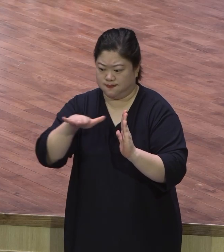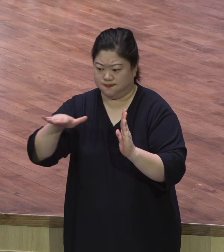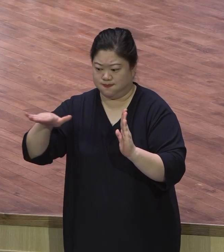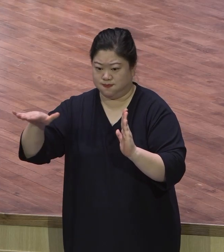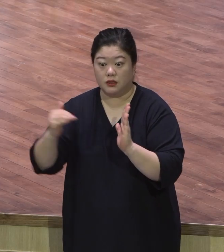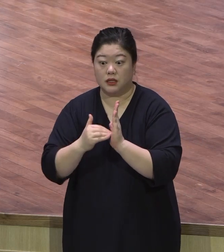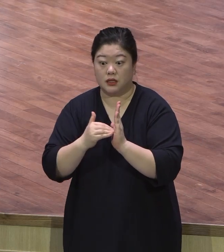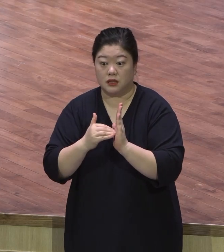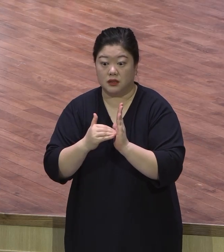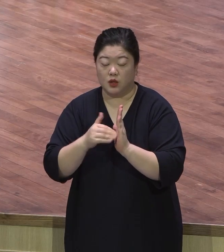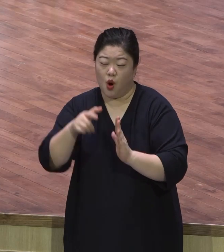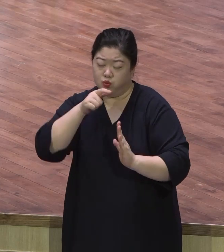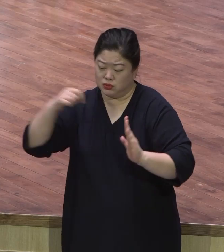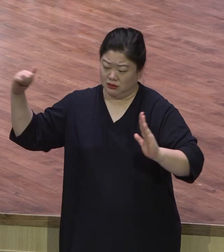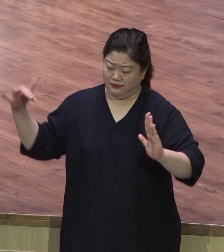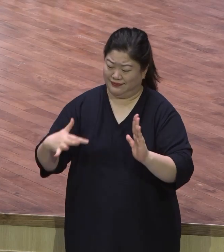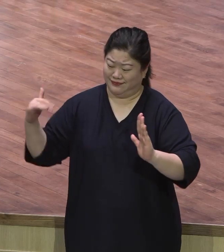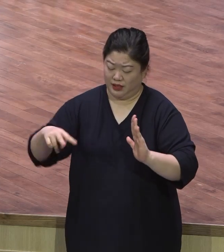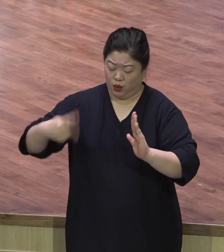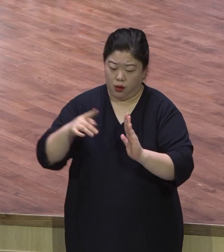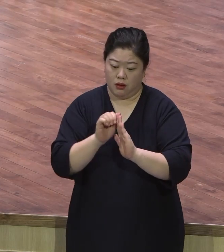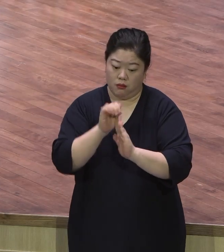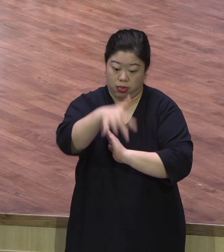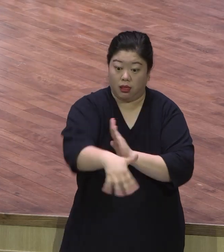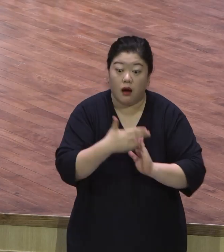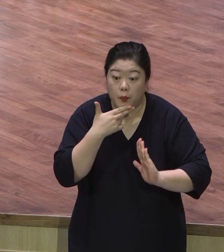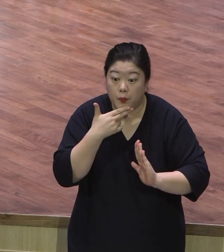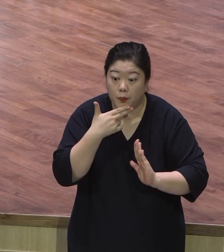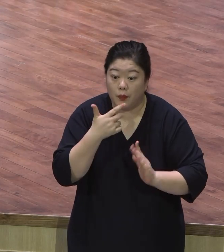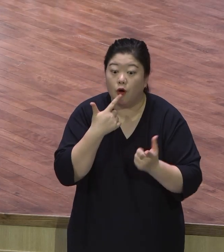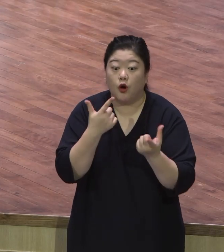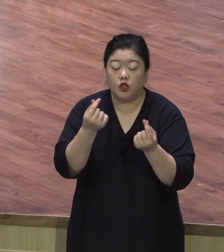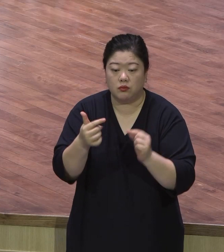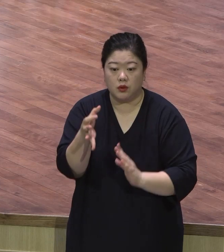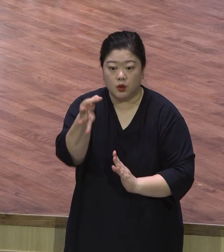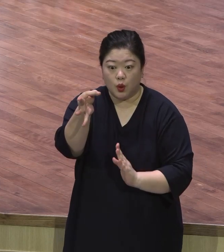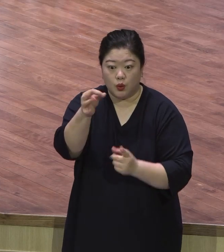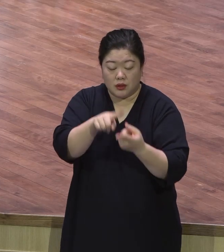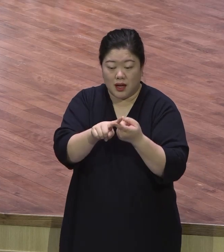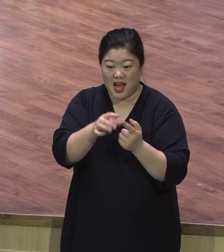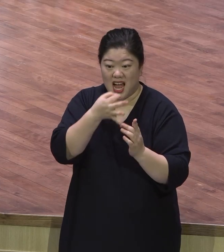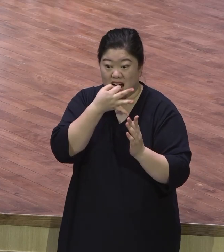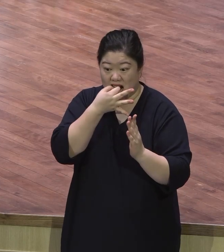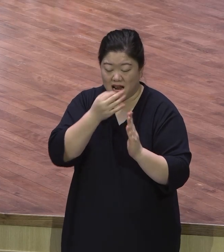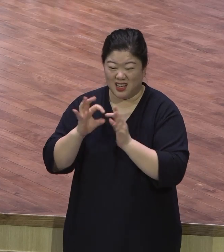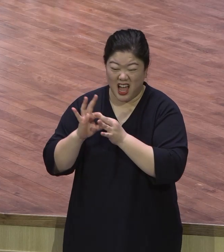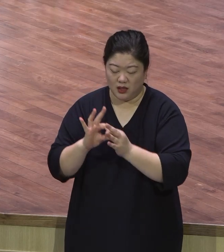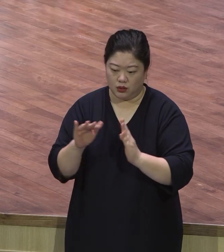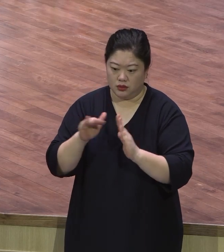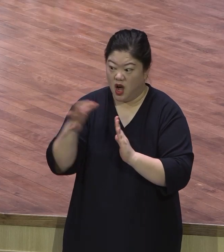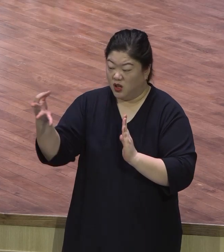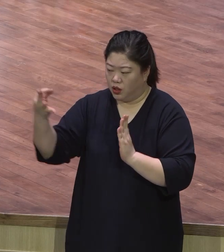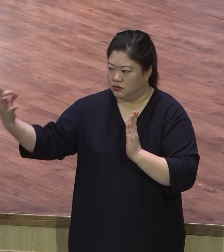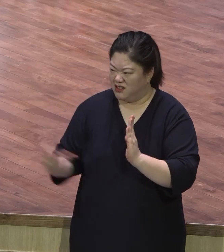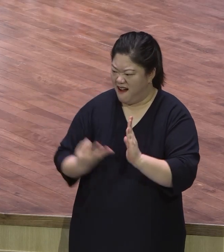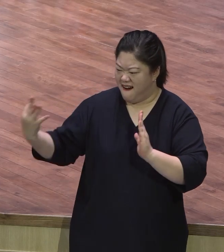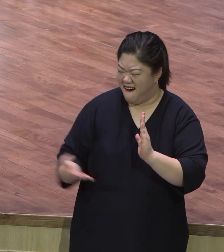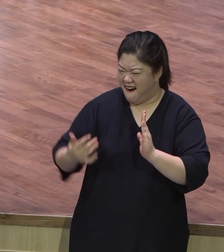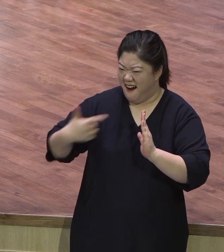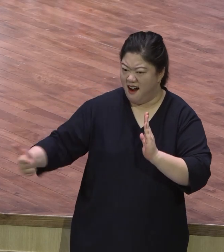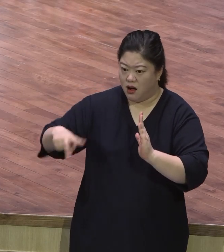넘쳐야 되잖아 절대 돈에 대한 욕망이 얼마나 강한지 아무리 끌어들어도 끌어들어